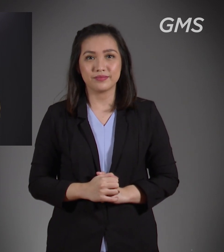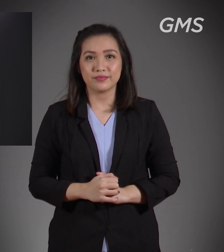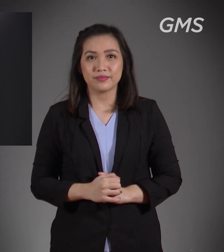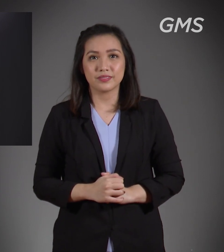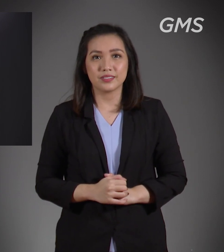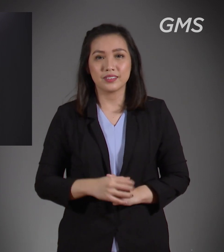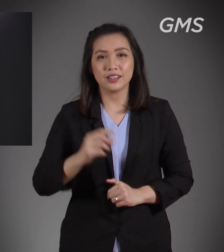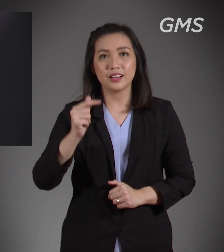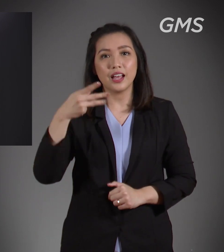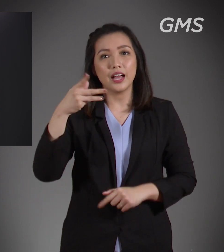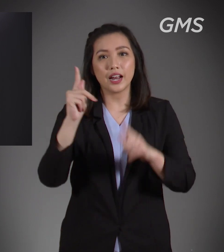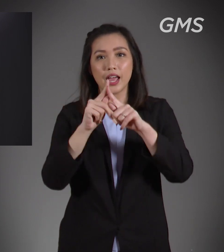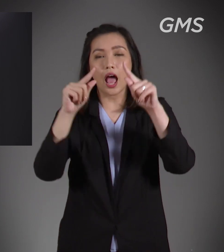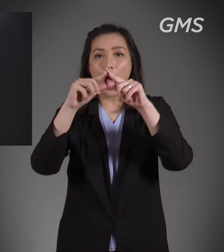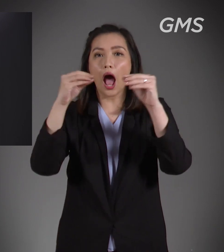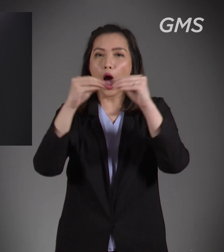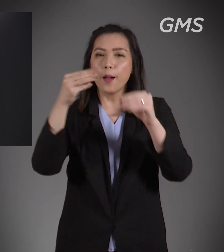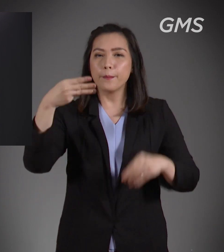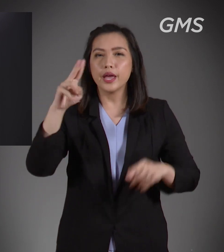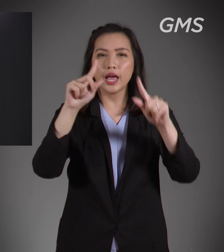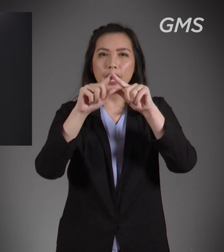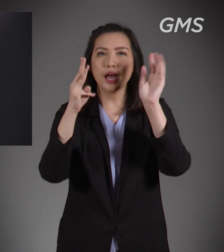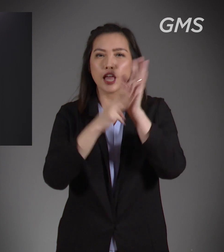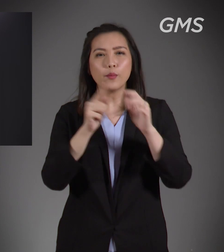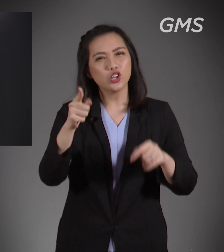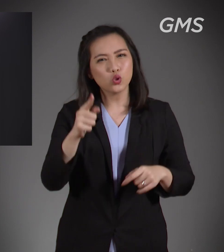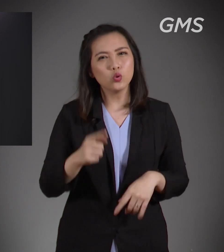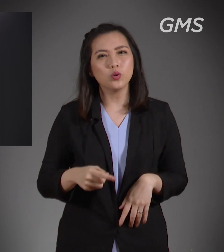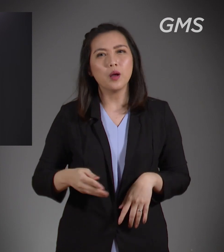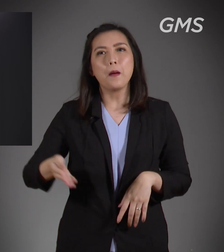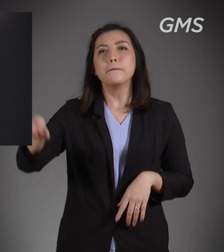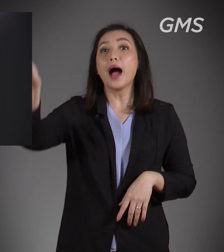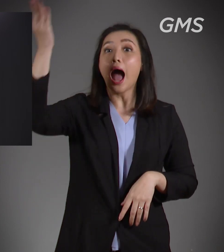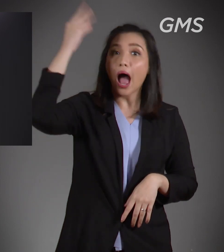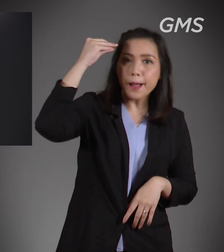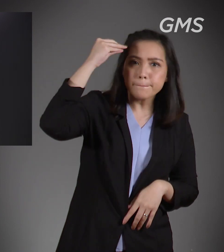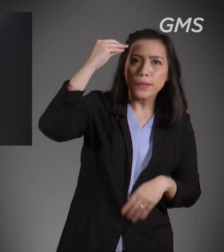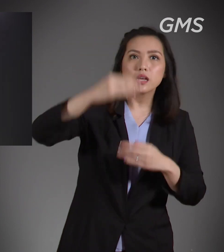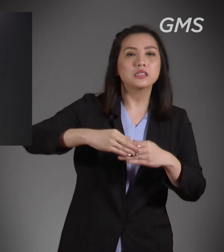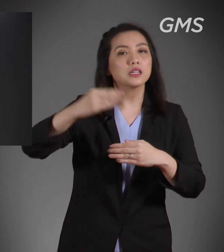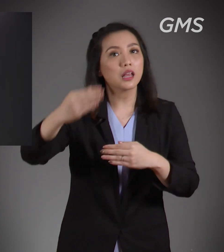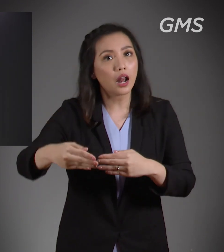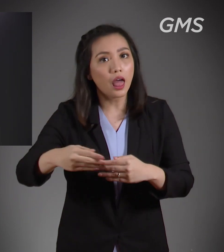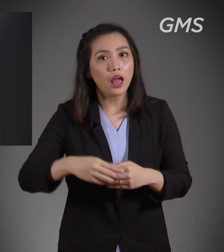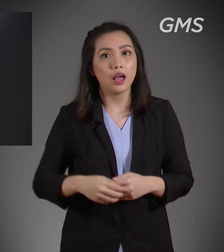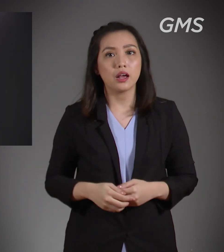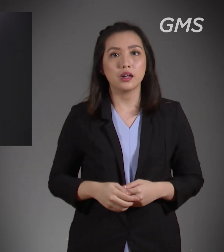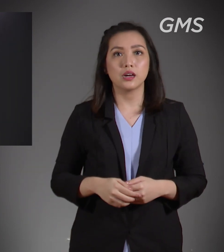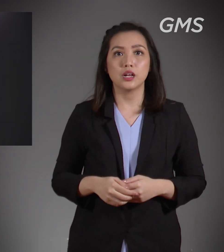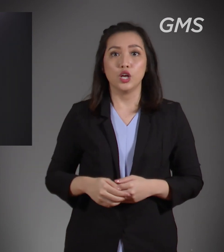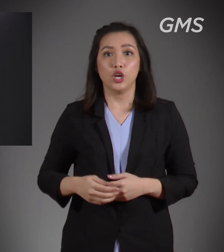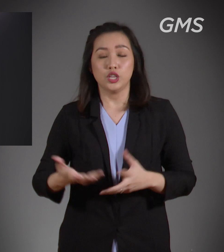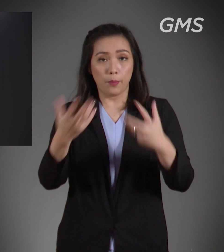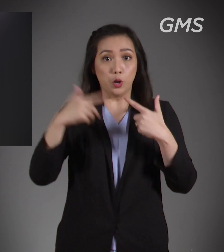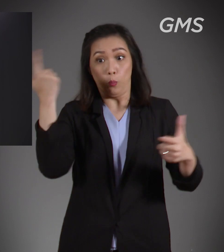ratusan ribu tentara, baru dia mengerti. Susah banget untuk belajar. Jangan hakimi Rehabeam. Kita juga kayak